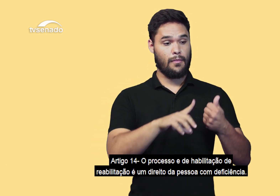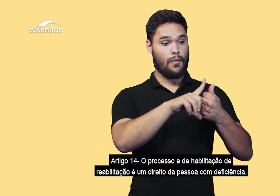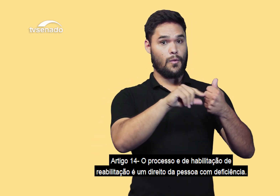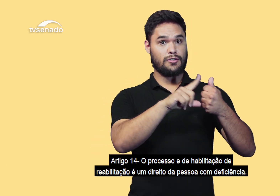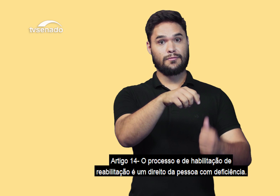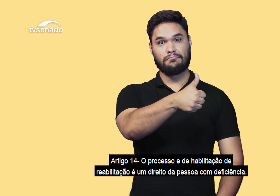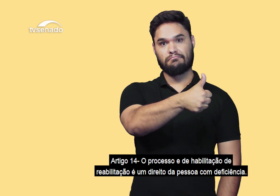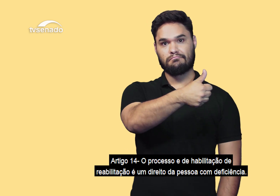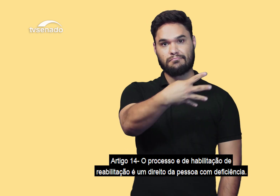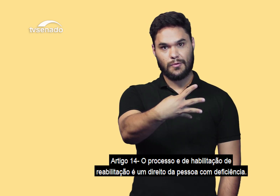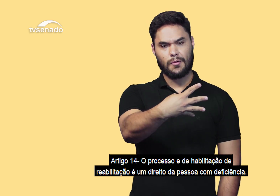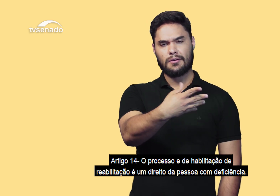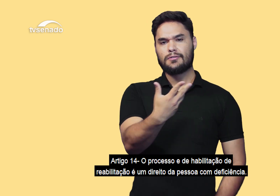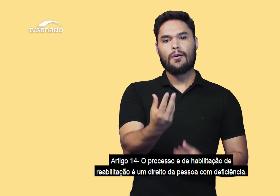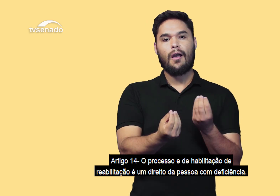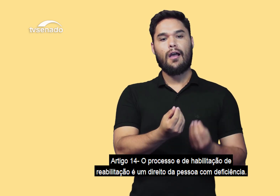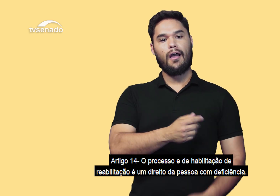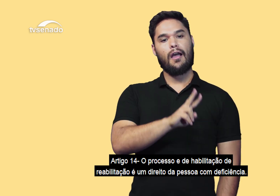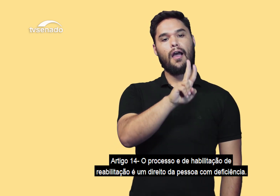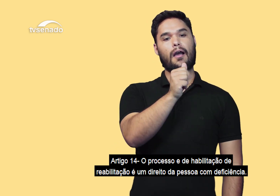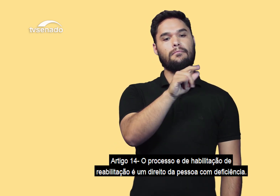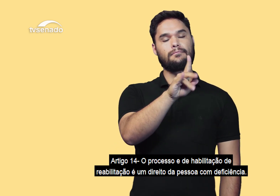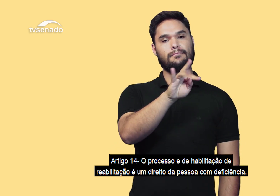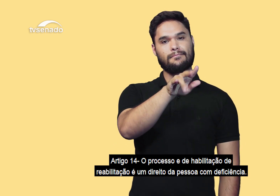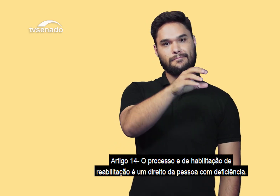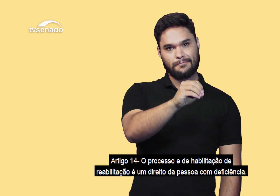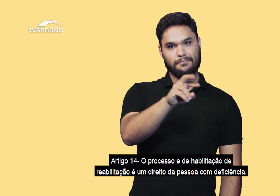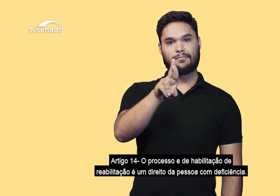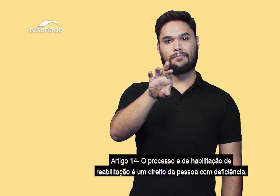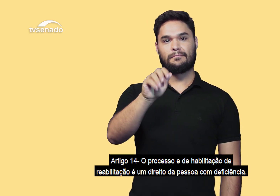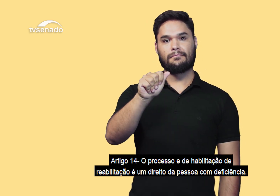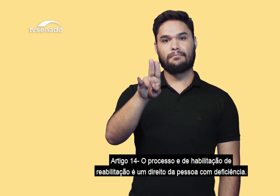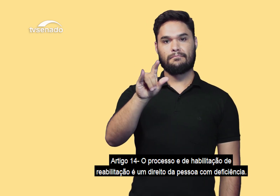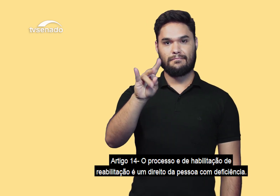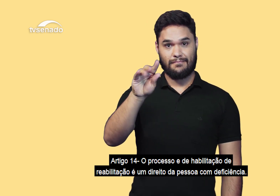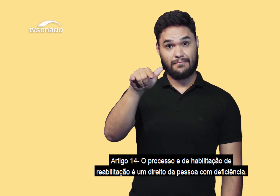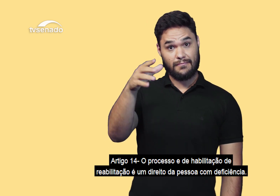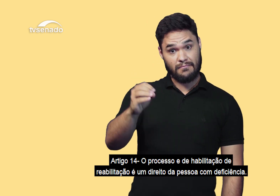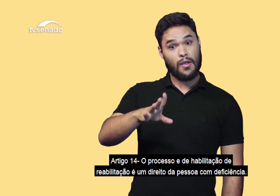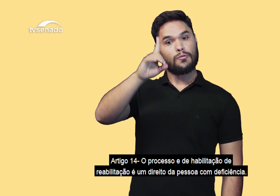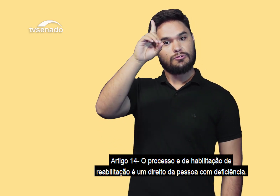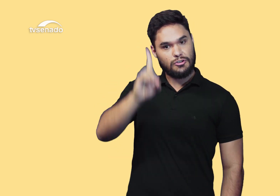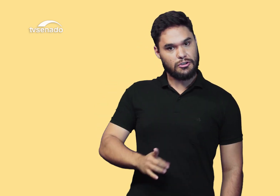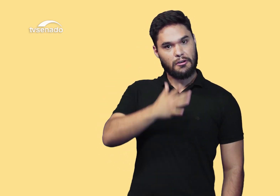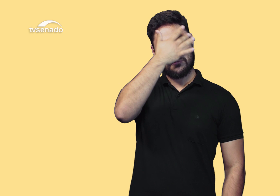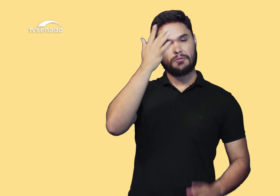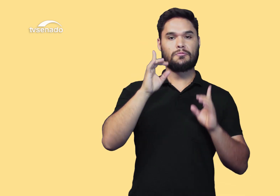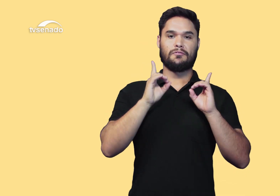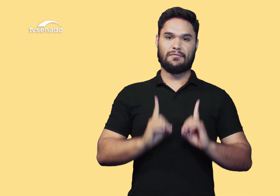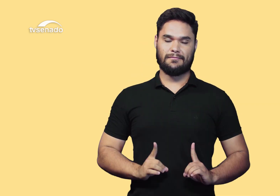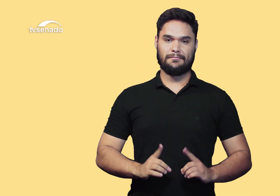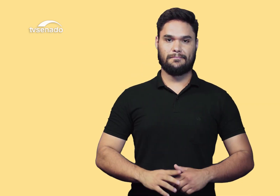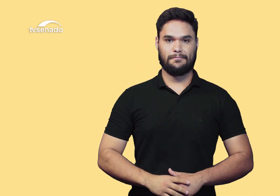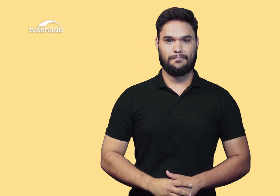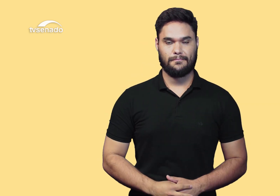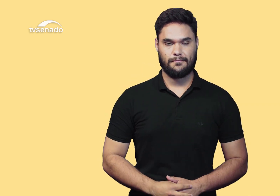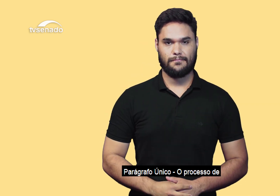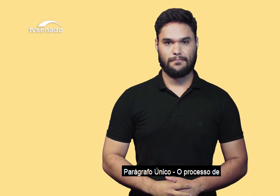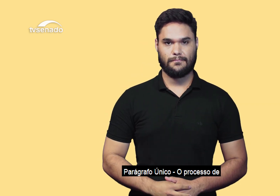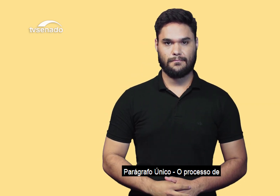Artigo 14. O processo de habilitação e de reabilitação é um direito da pessoa com deficiência.